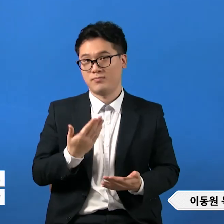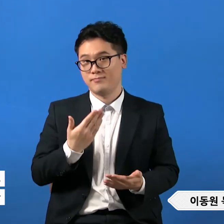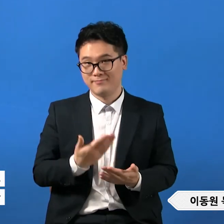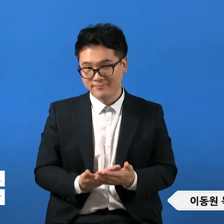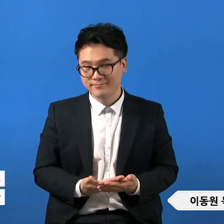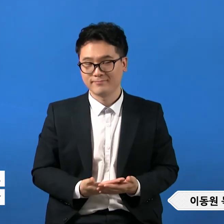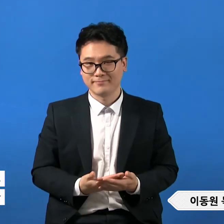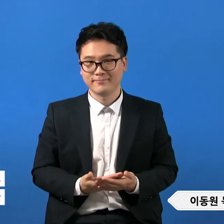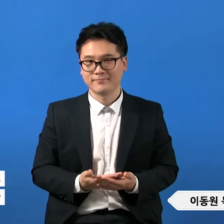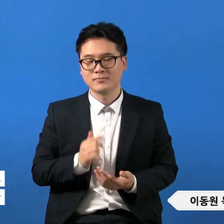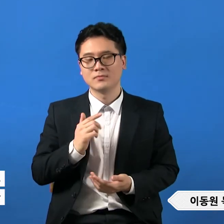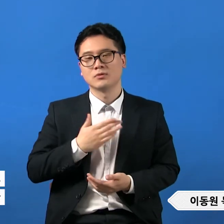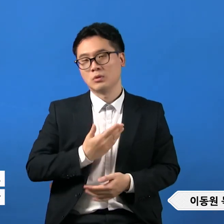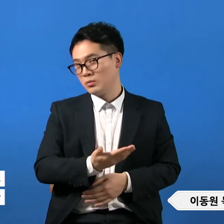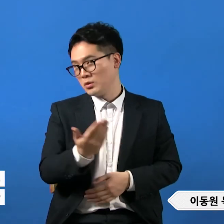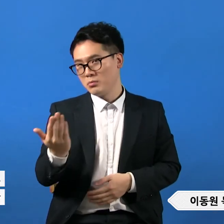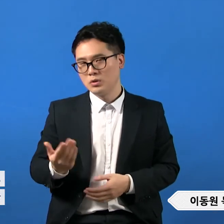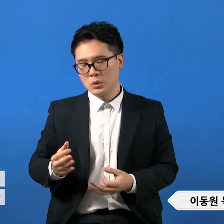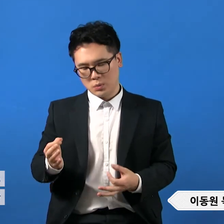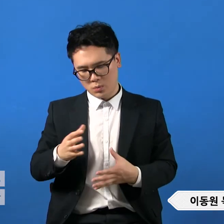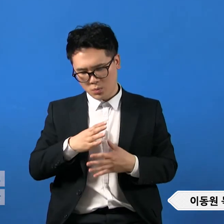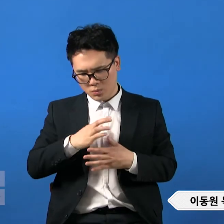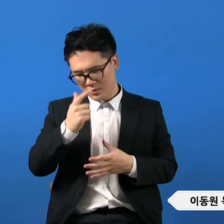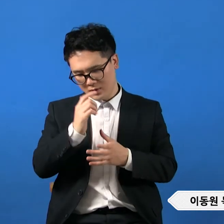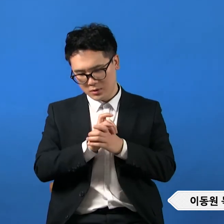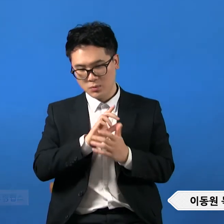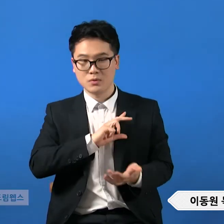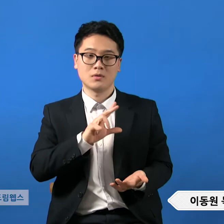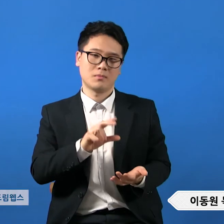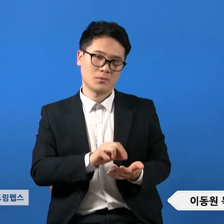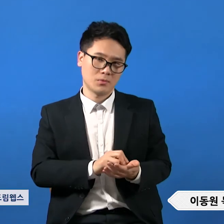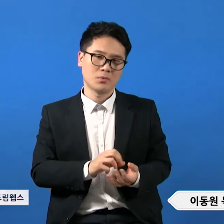주시옵소서. 이것이 저와 여러분의 놀라운 기도의